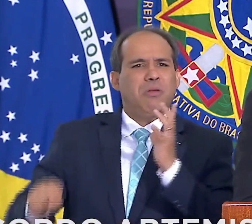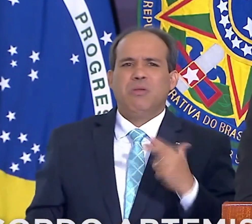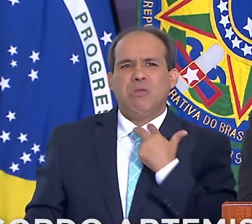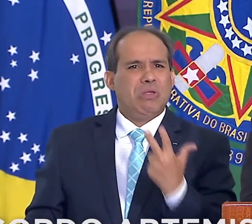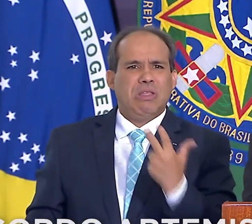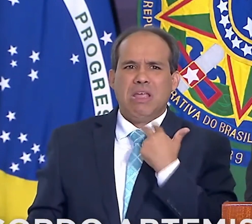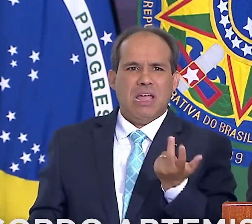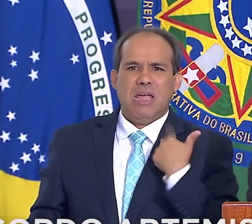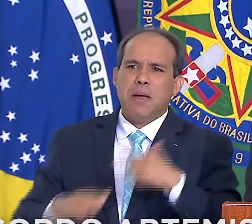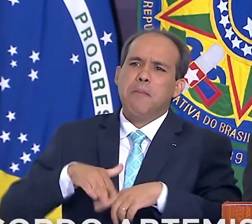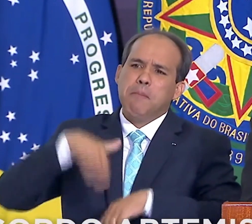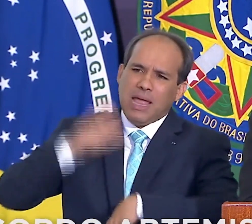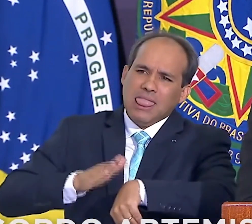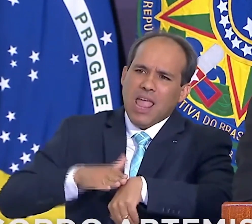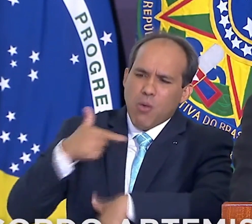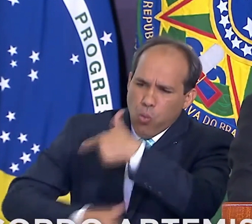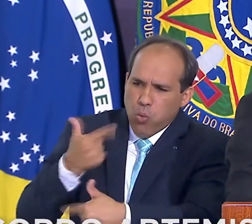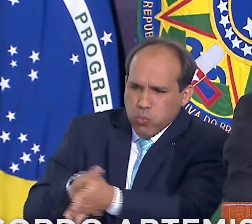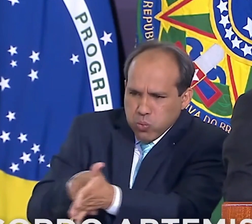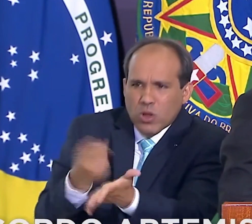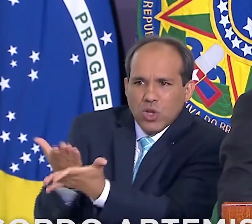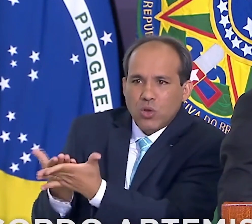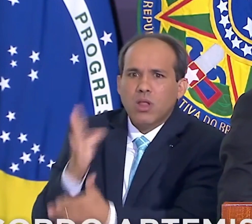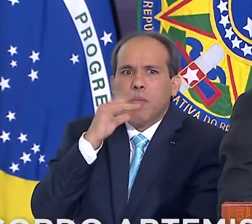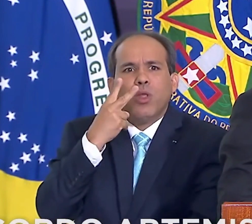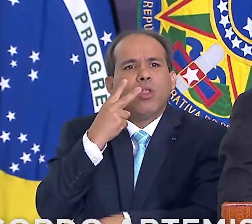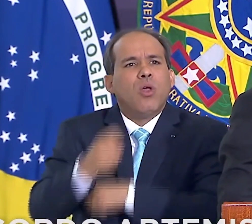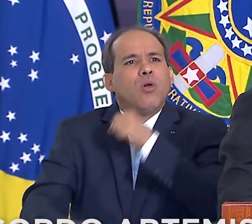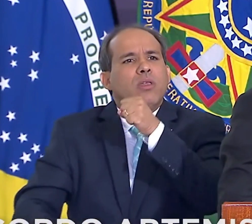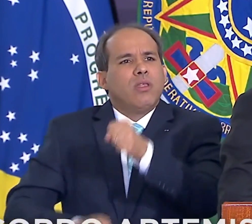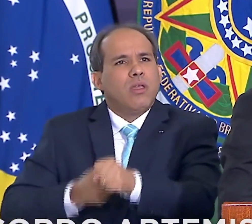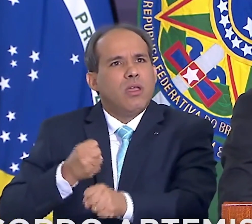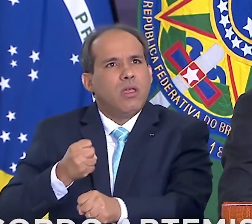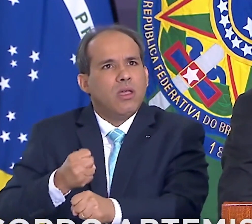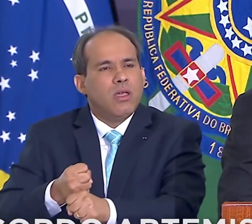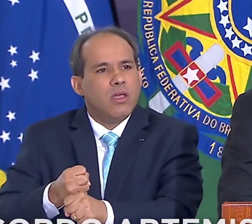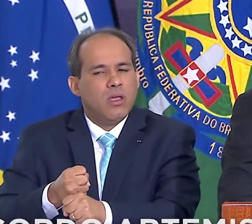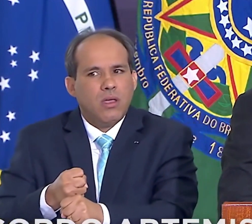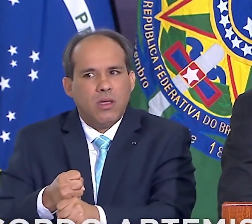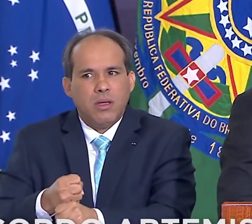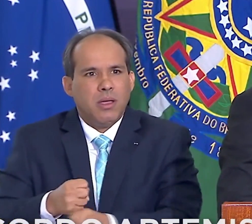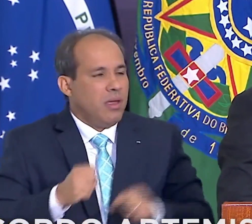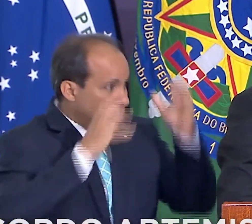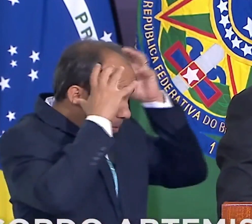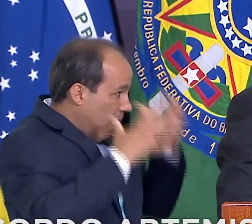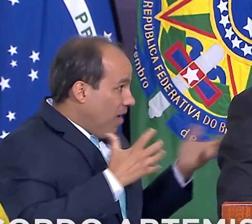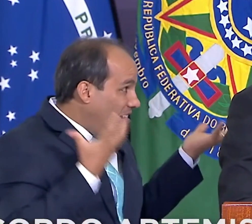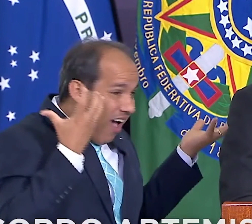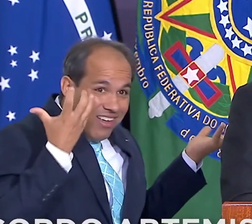para que se fosse a fazer estudos, exatamente 2 anos. Será que o Marcão